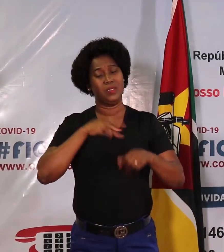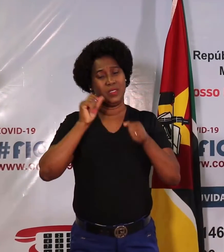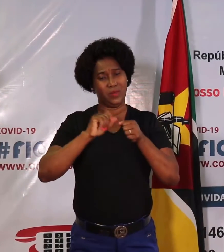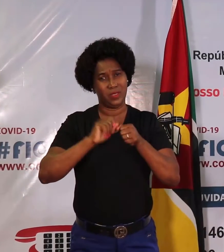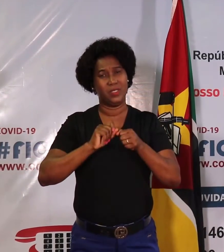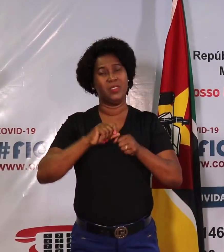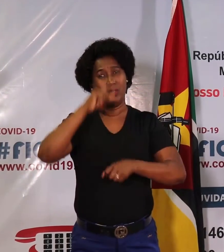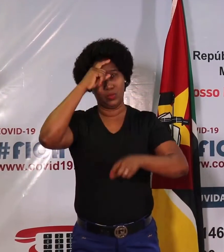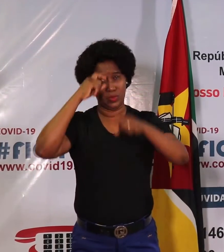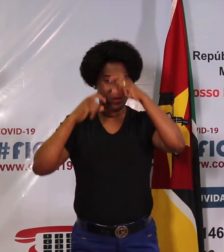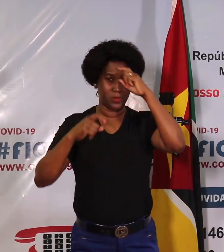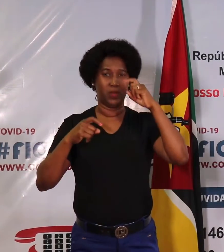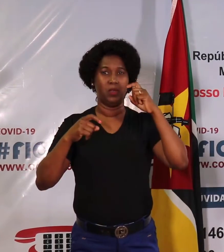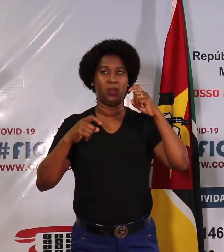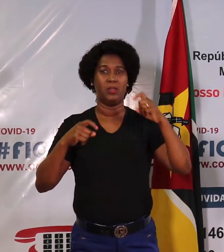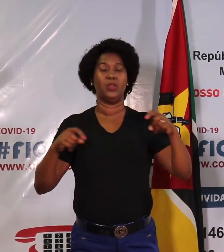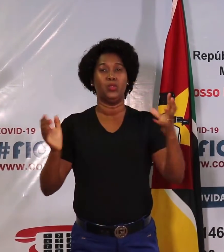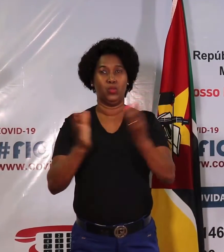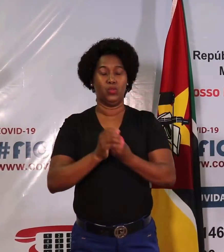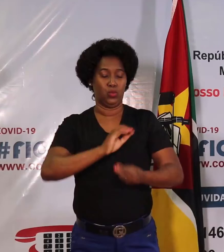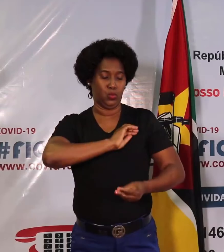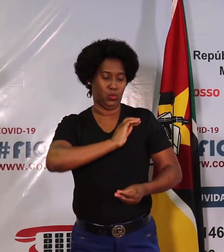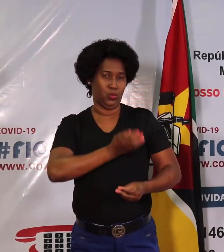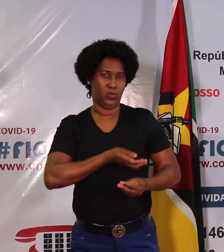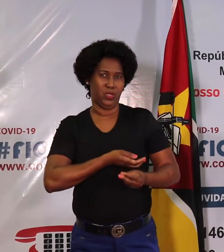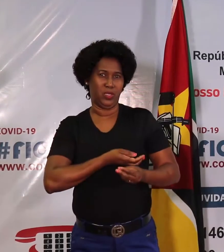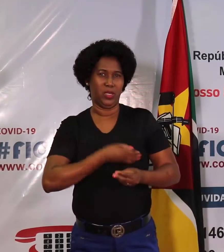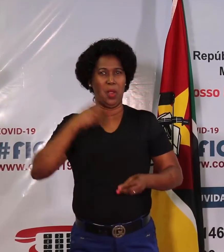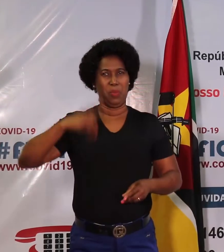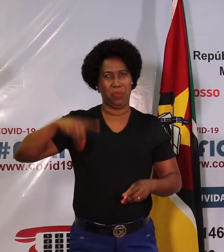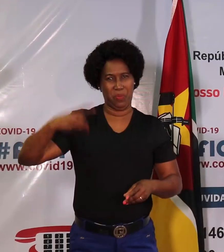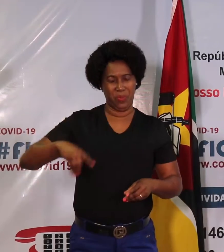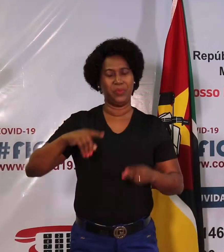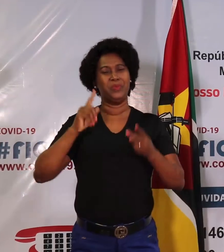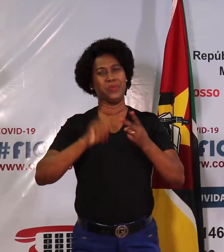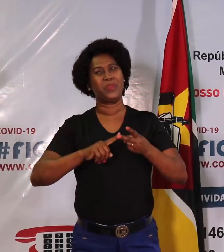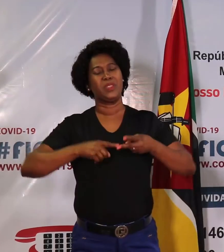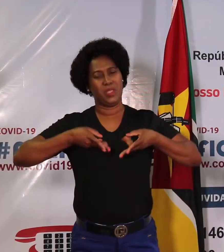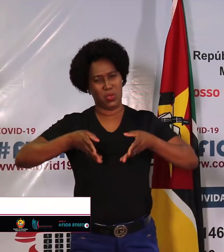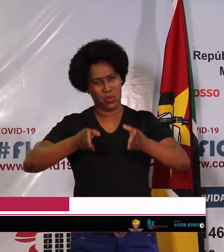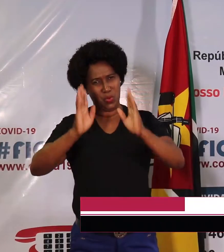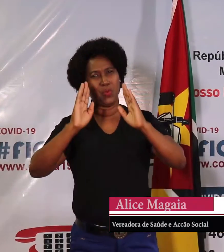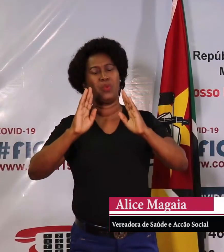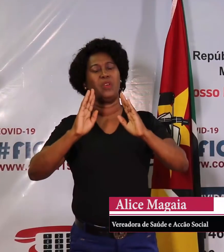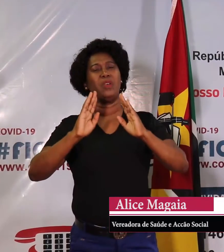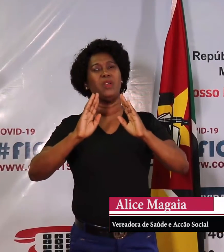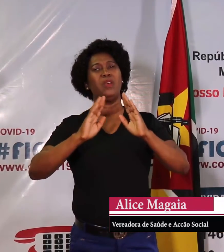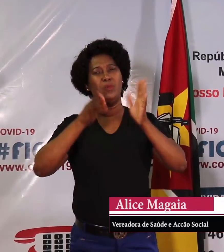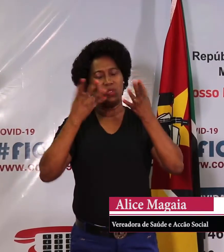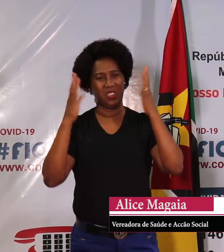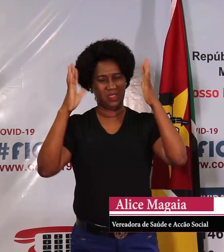nível de mulheres trabalhadoras de sexo, de população de rua e na rua,